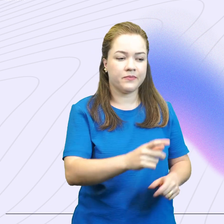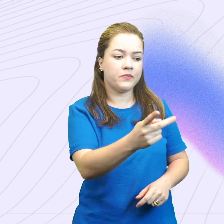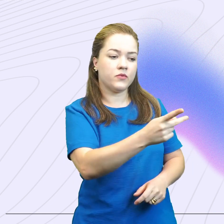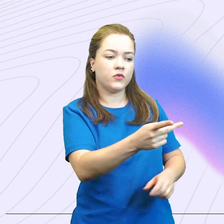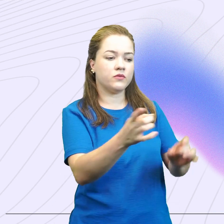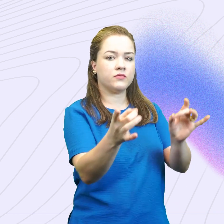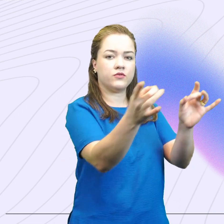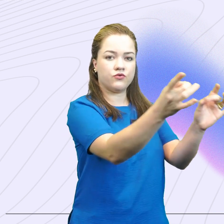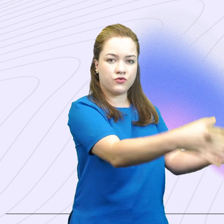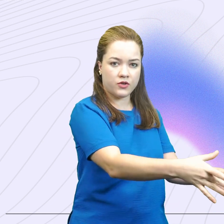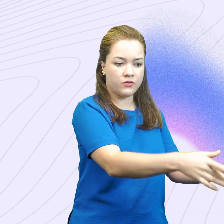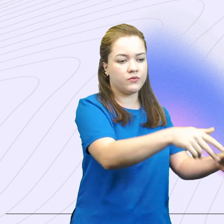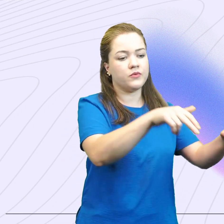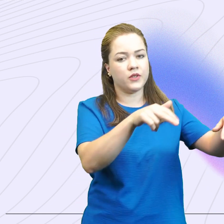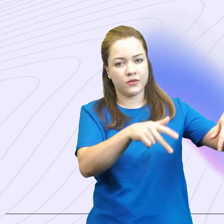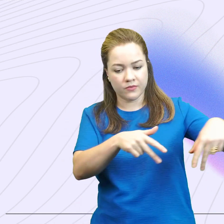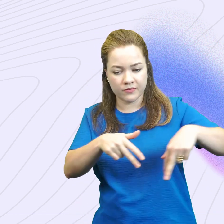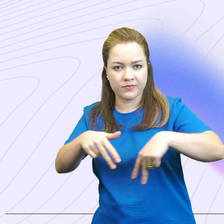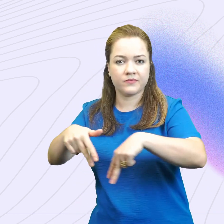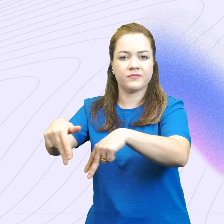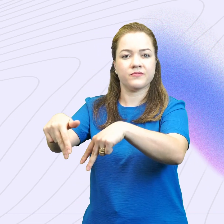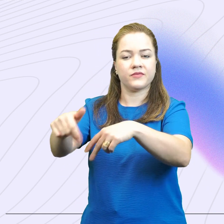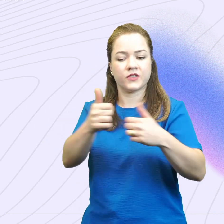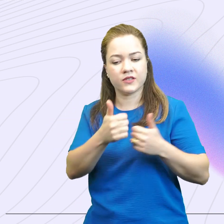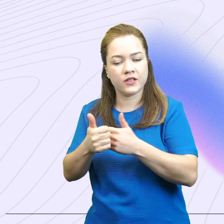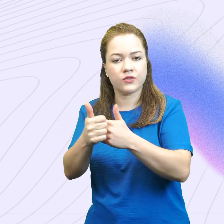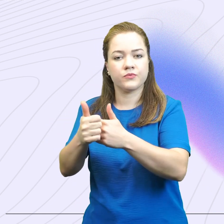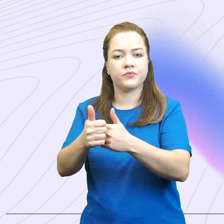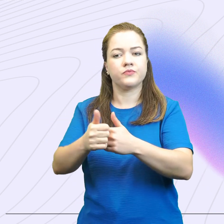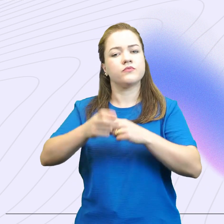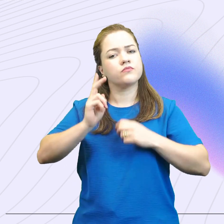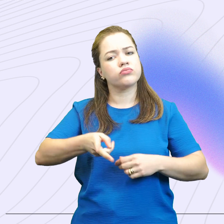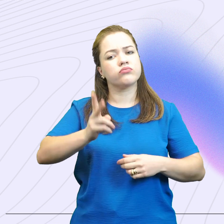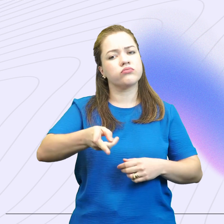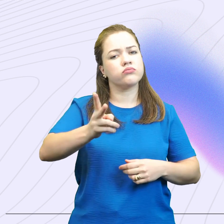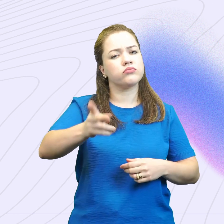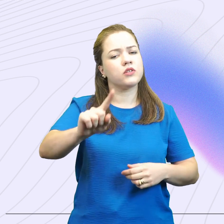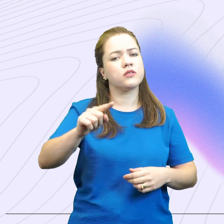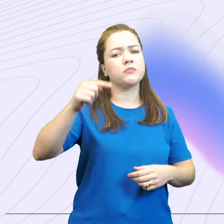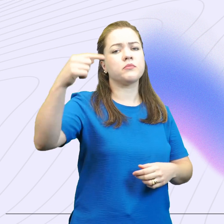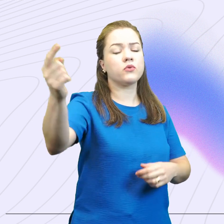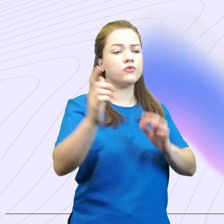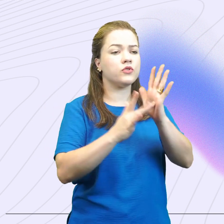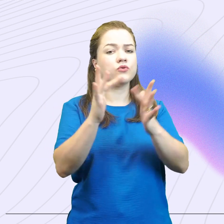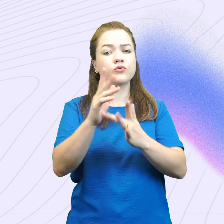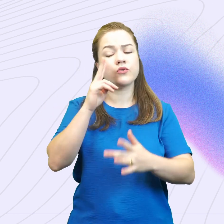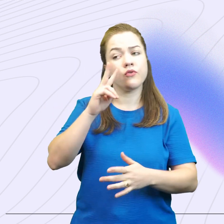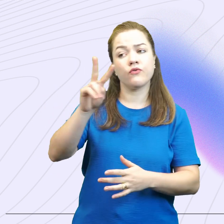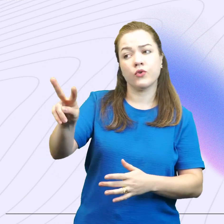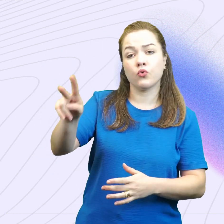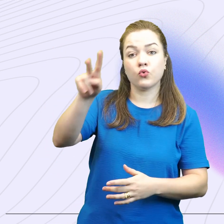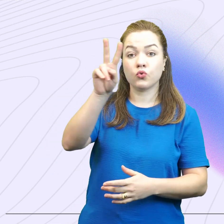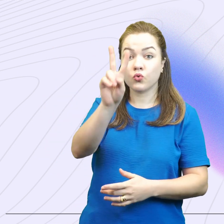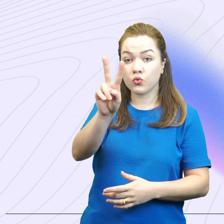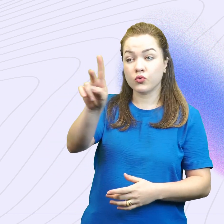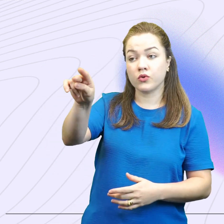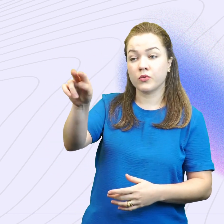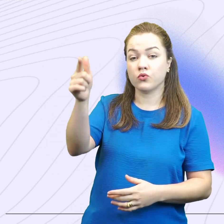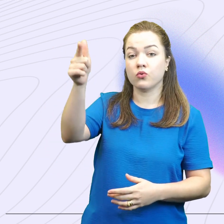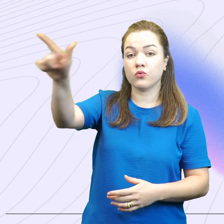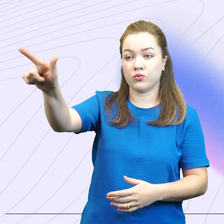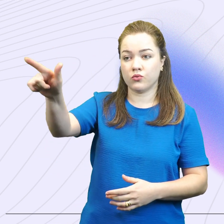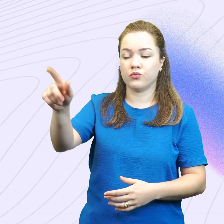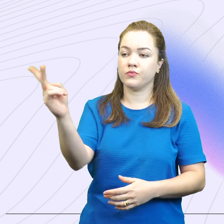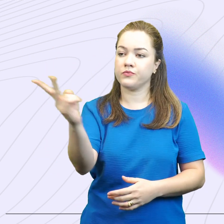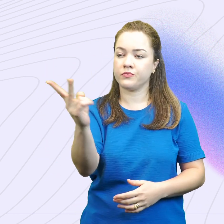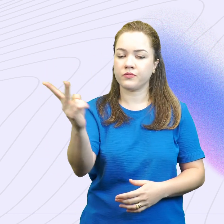redes e os seguiram. Pouco mais adiante, Jesus viu outros dois irmãos, Tiago, filho de Zebedeu, e João, o